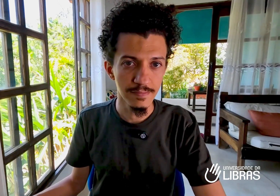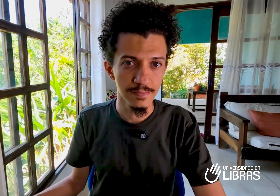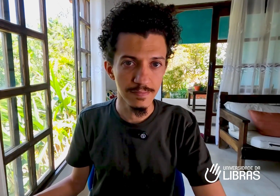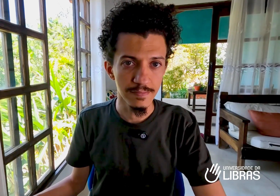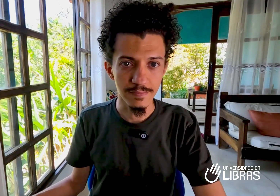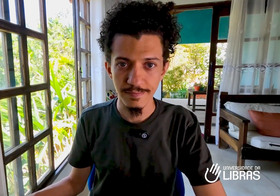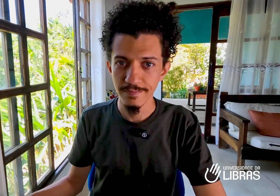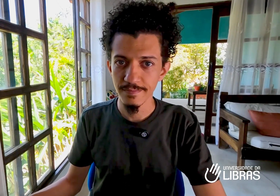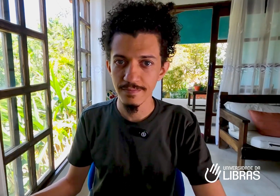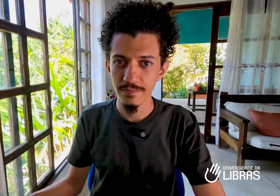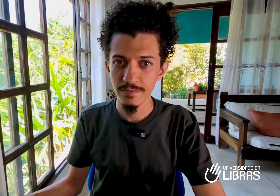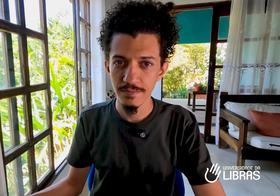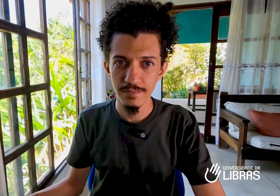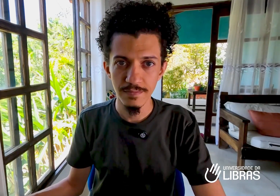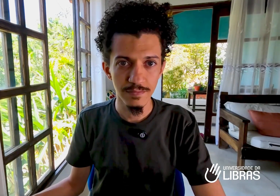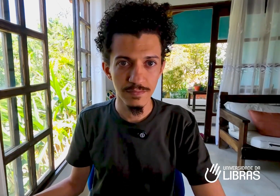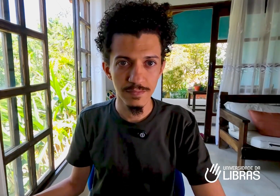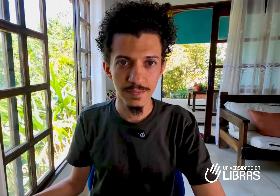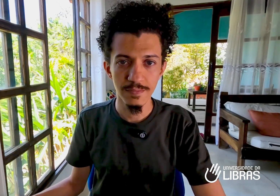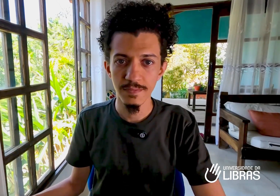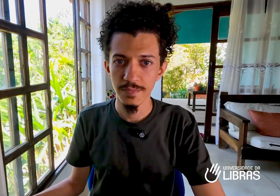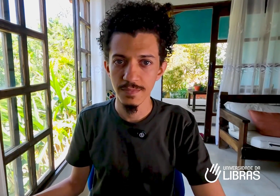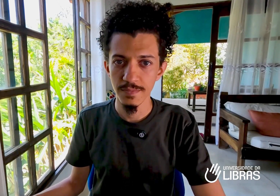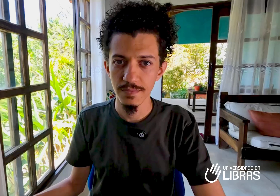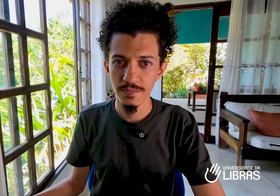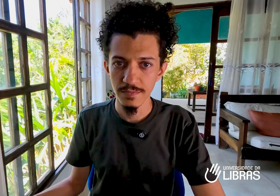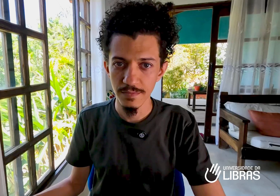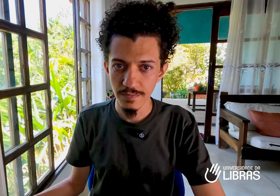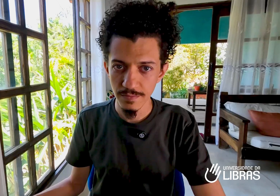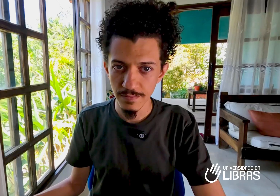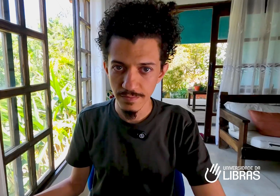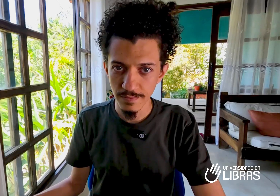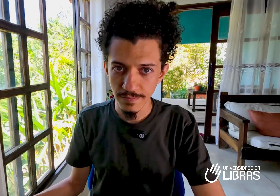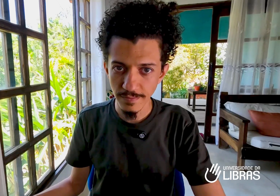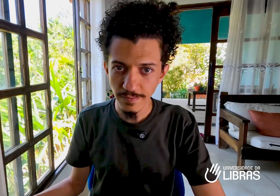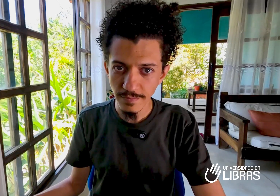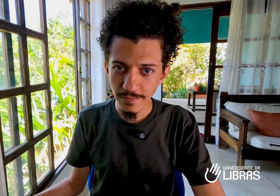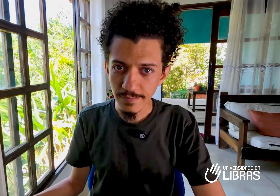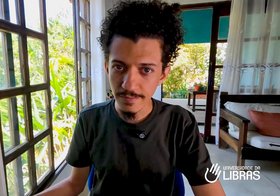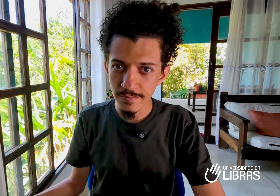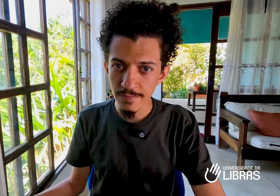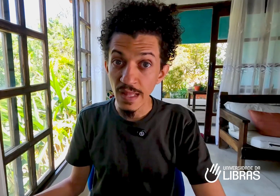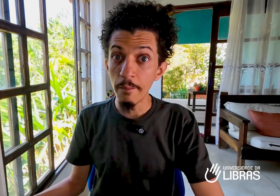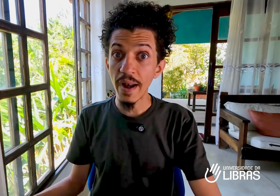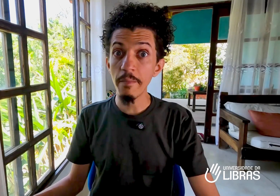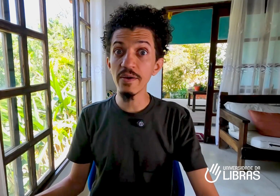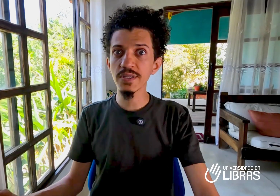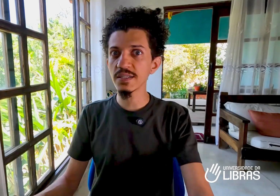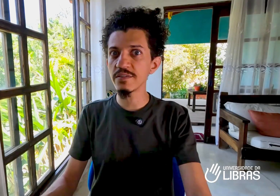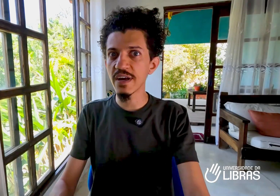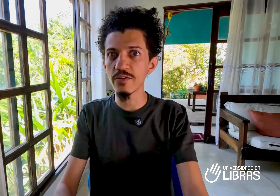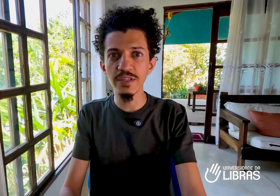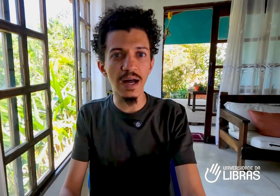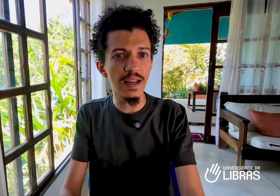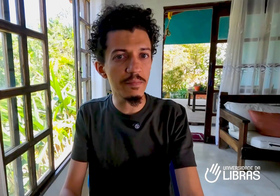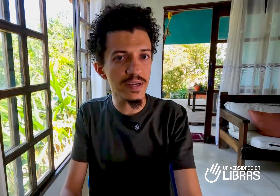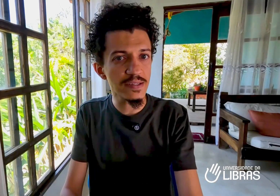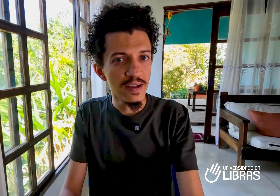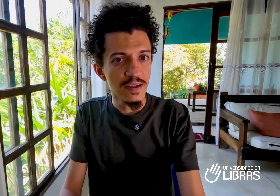O que são classificadores da Libras e como eles surgiram? Para mim, os classificadores da Libras